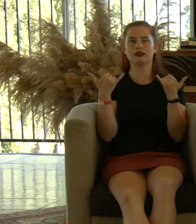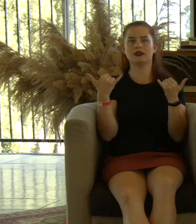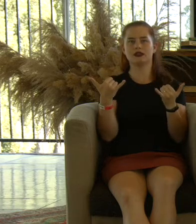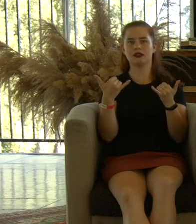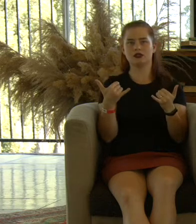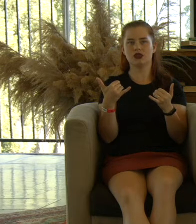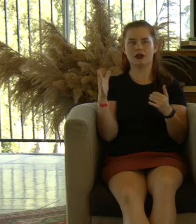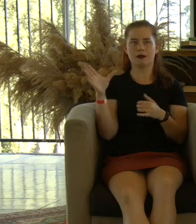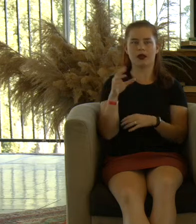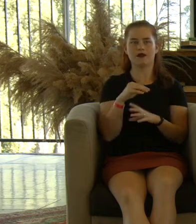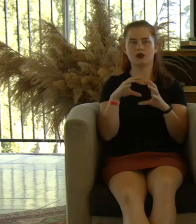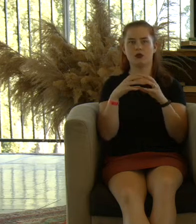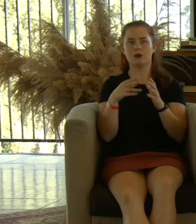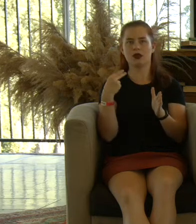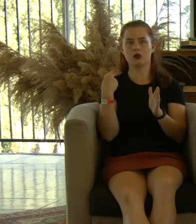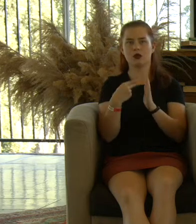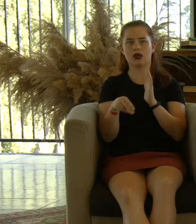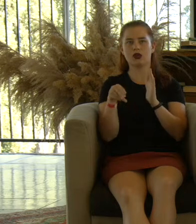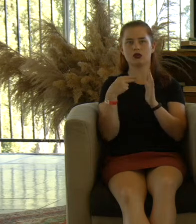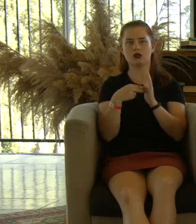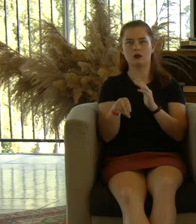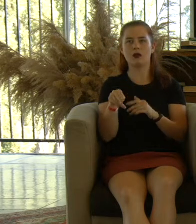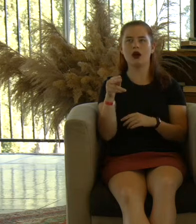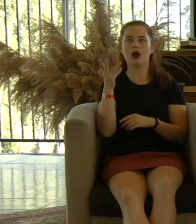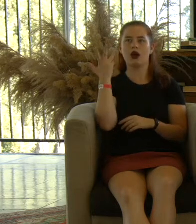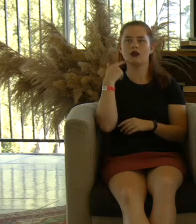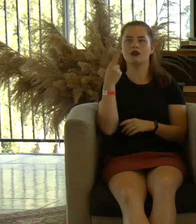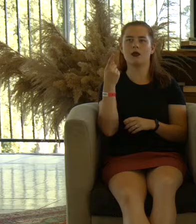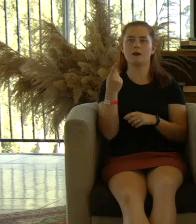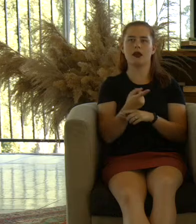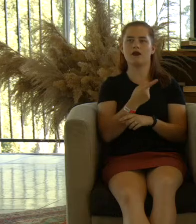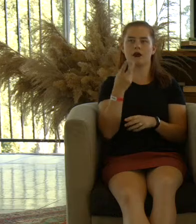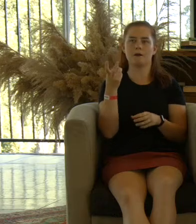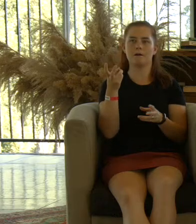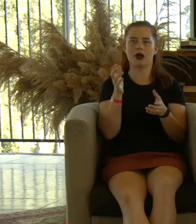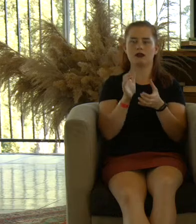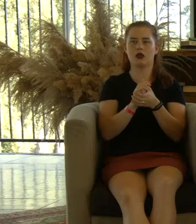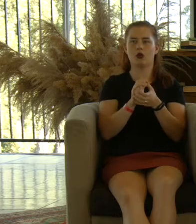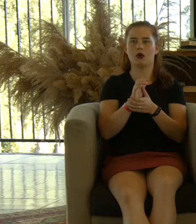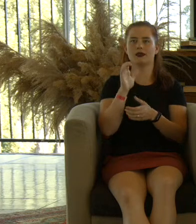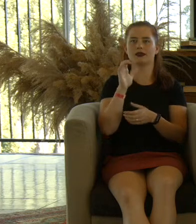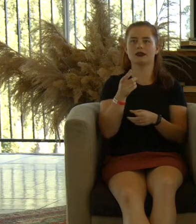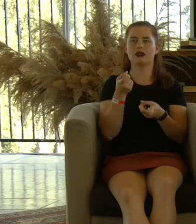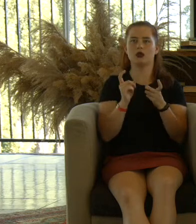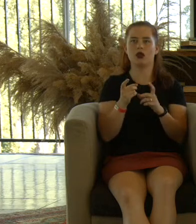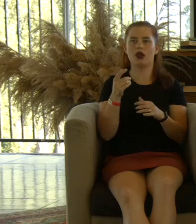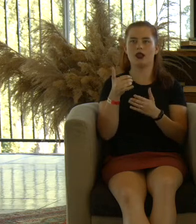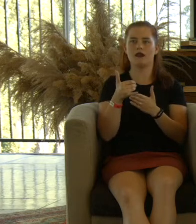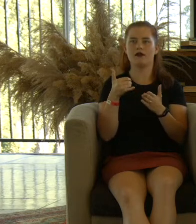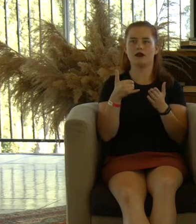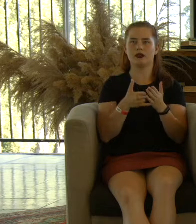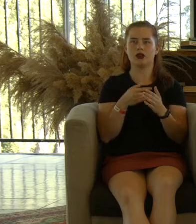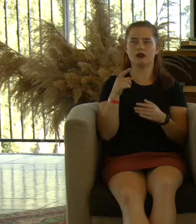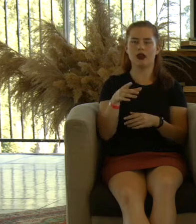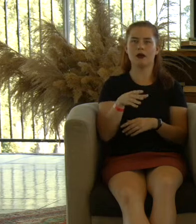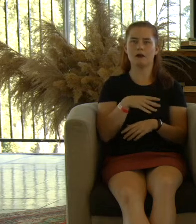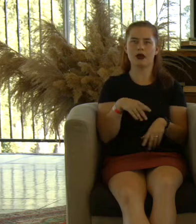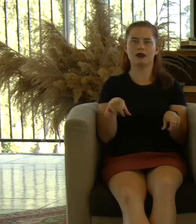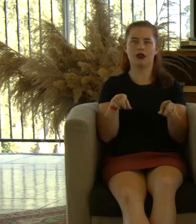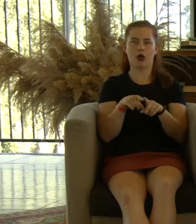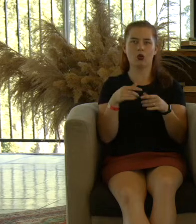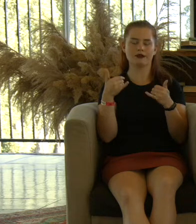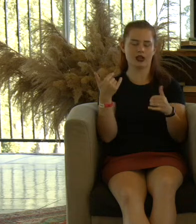миру раскупают. Я помню, когда я впервые познакомился с натуральным вином лет 5 назад, в Гудвайне продавалось такое вино, был производитель Яга, он